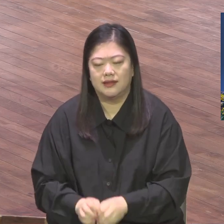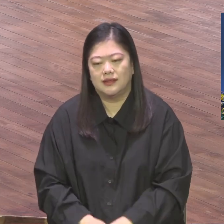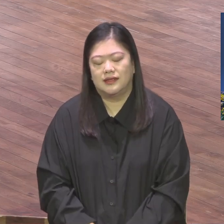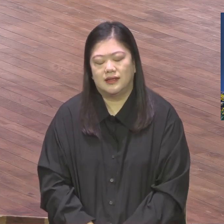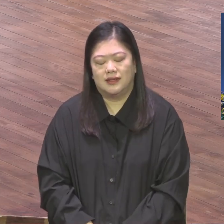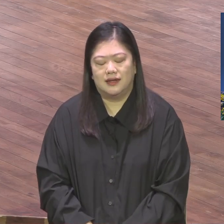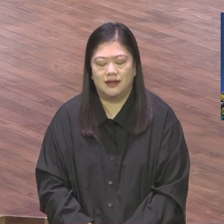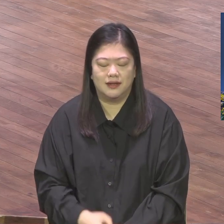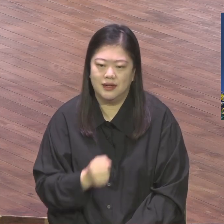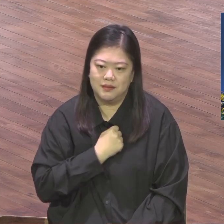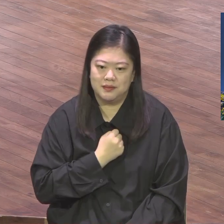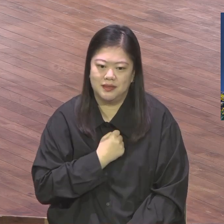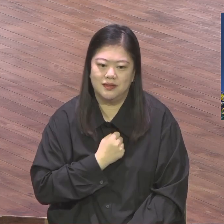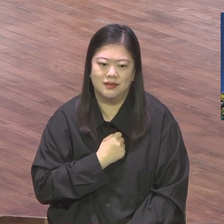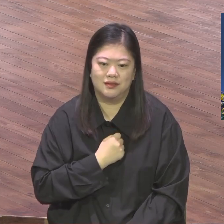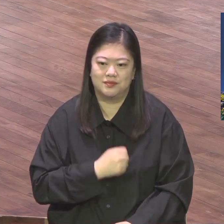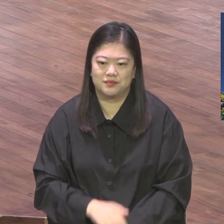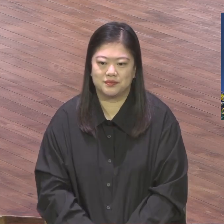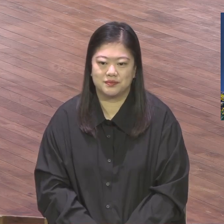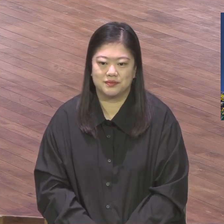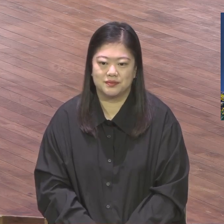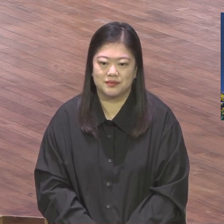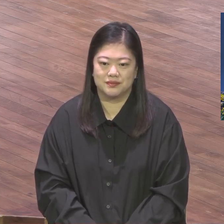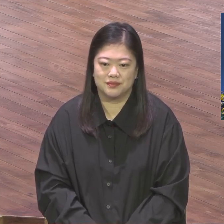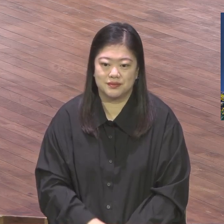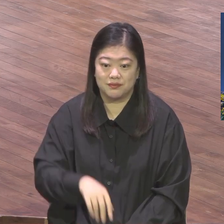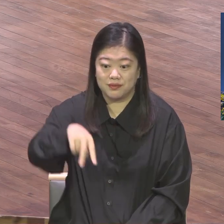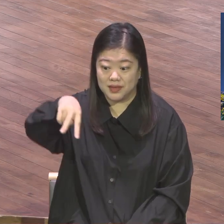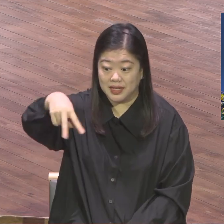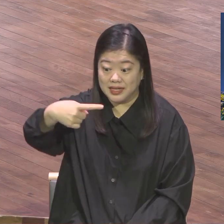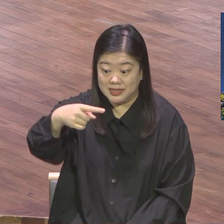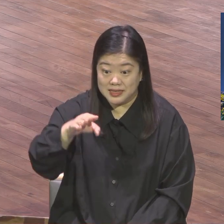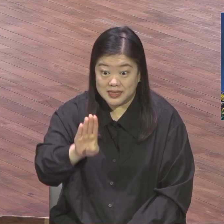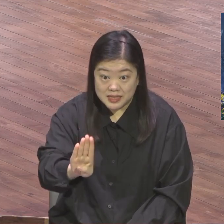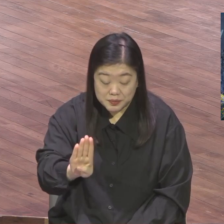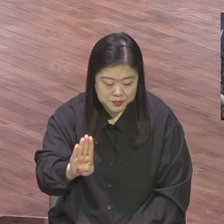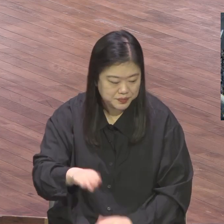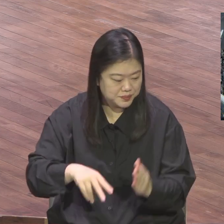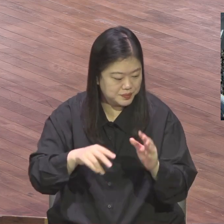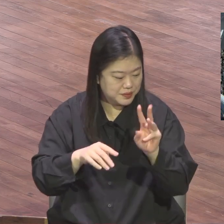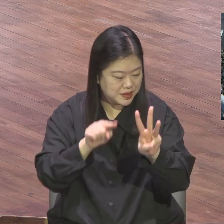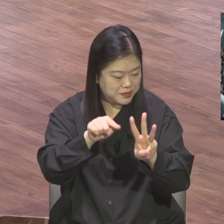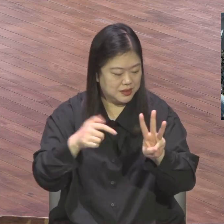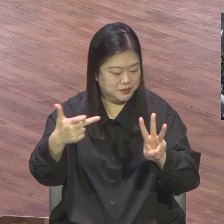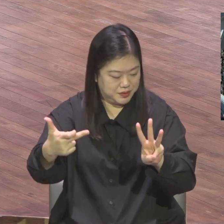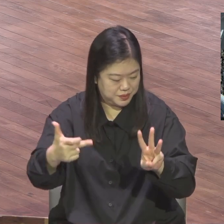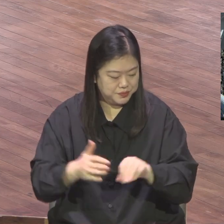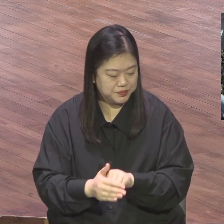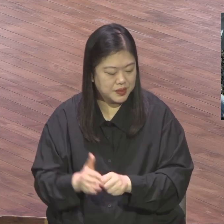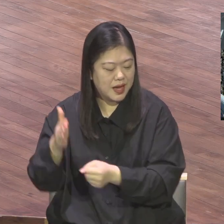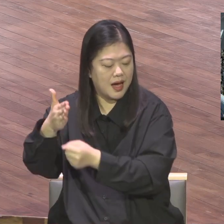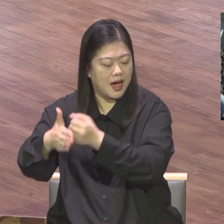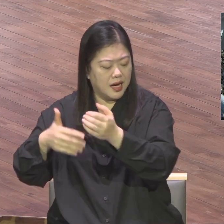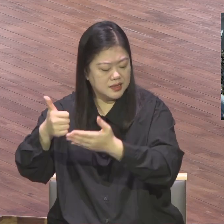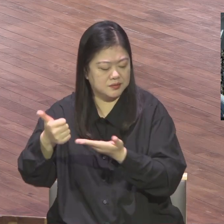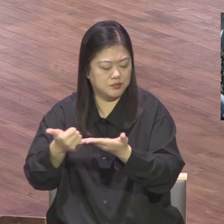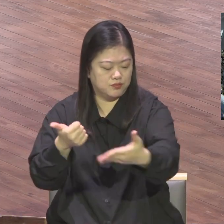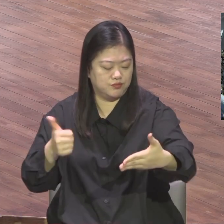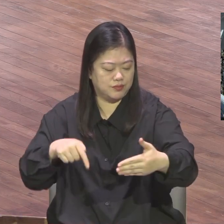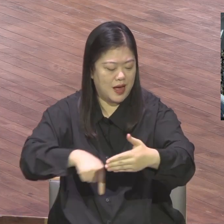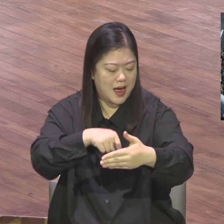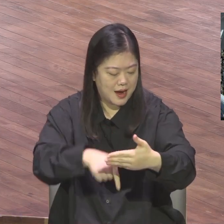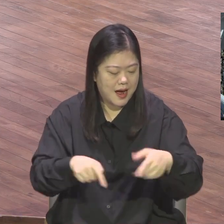스바냐 3장 17절에 보면 우리를 보고 뭐라고 말씀하십니까? 너의 하나님 여호와가 너희 가운데 계시니